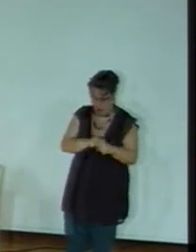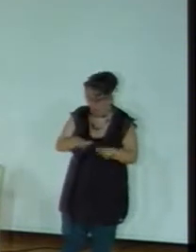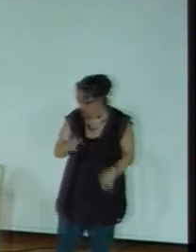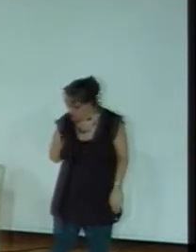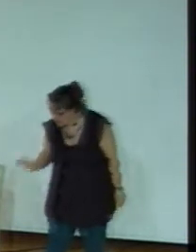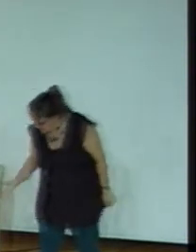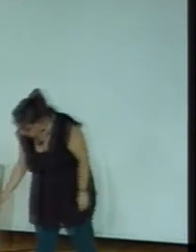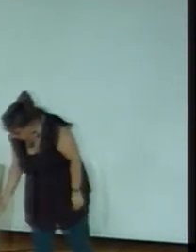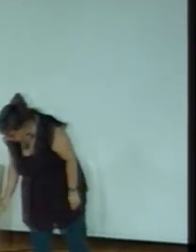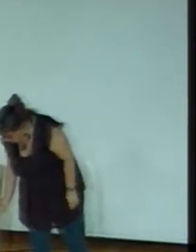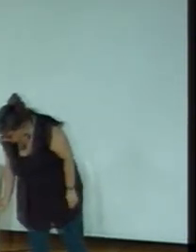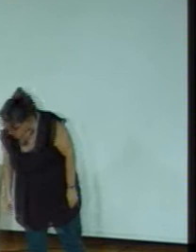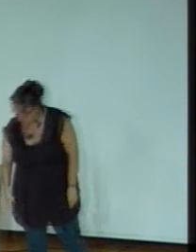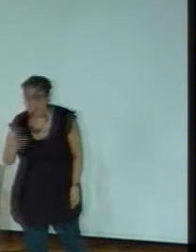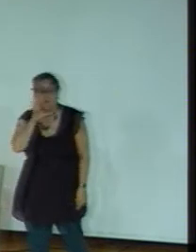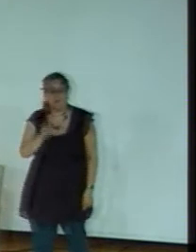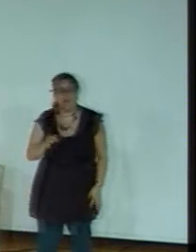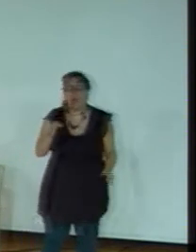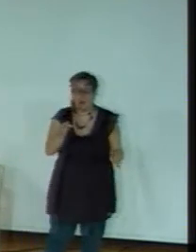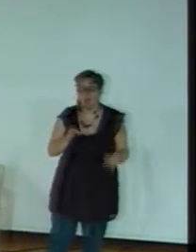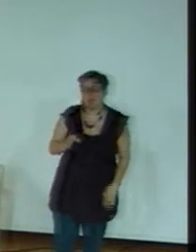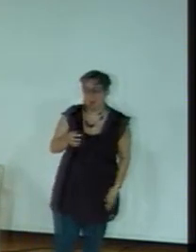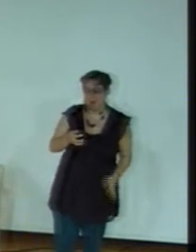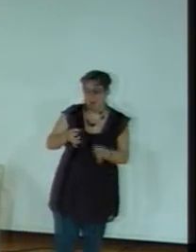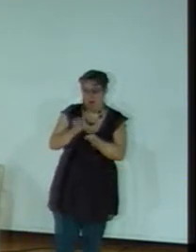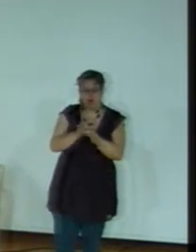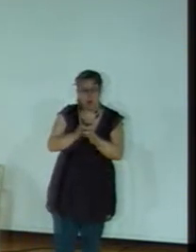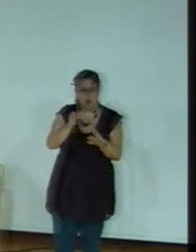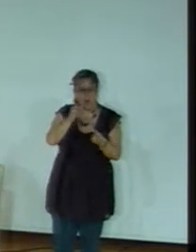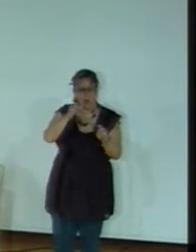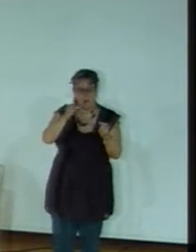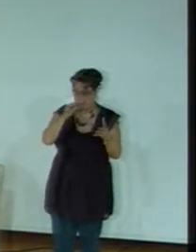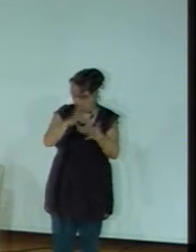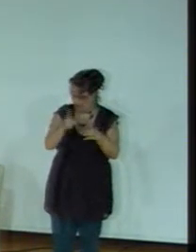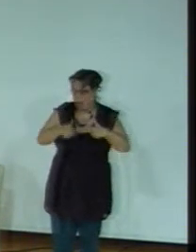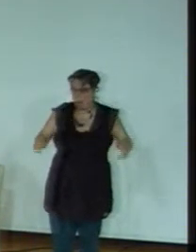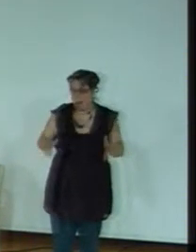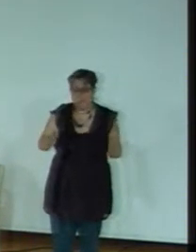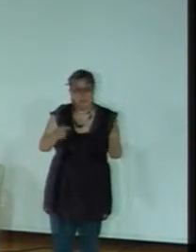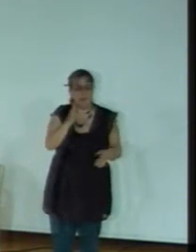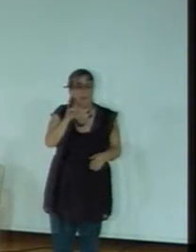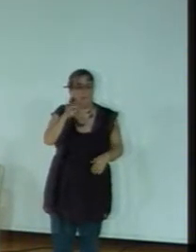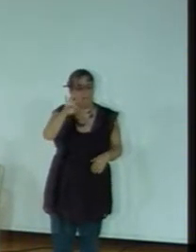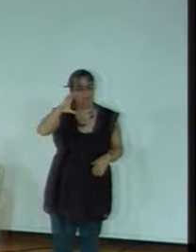crypto-monnaies. Les crypto-monnaies, le Bitcoin, par exemple. Bon courage.